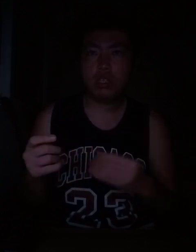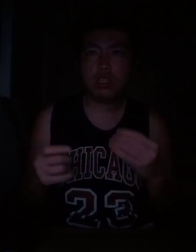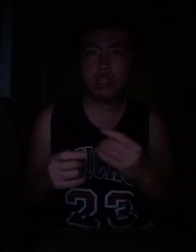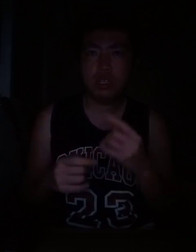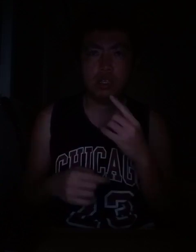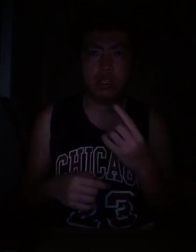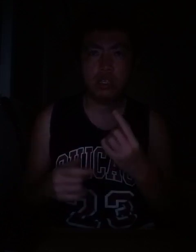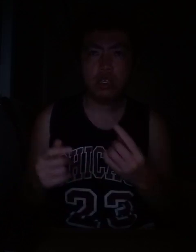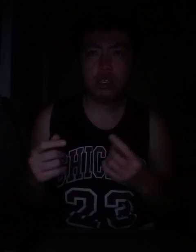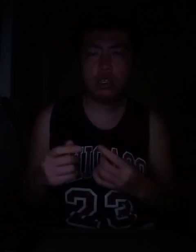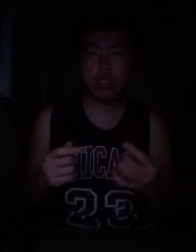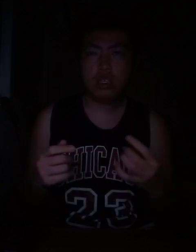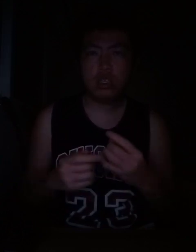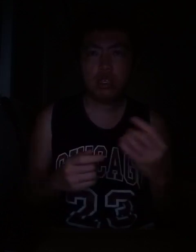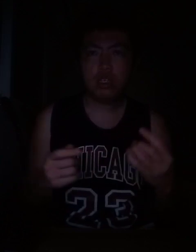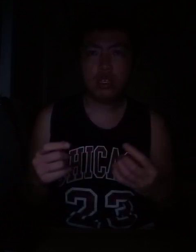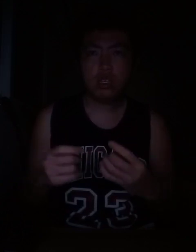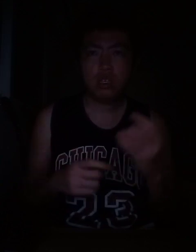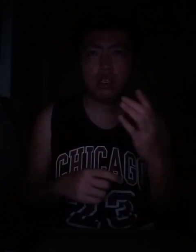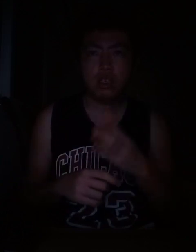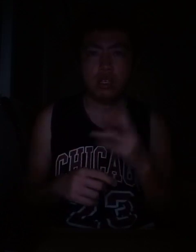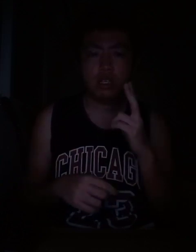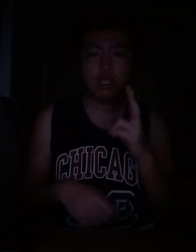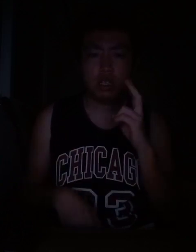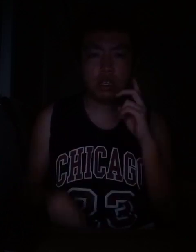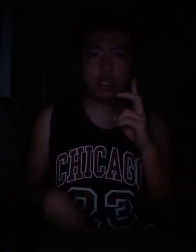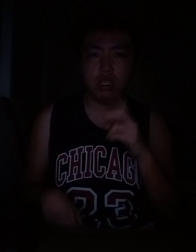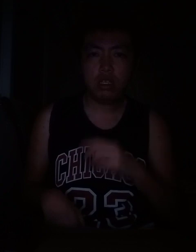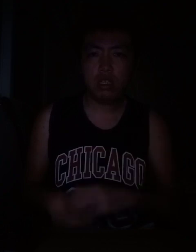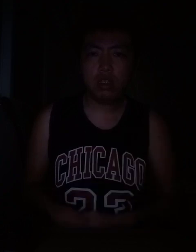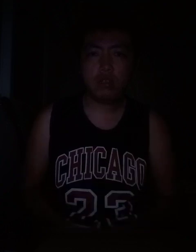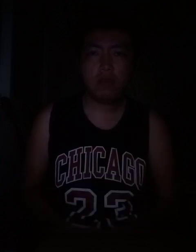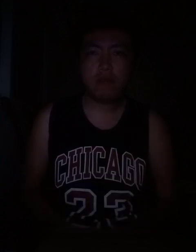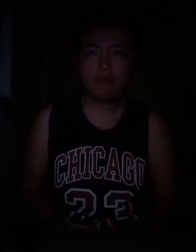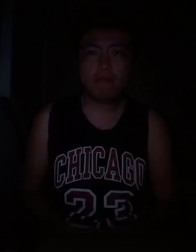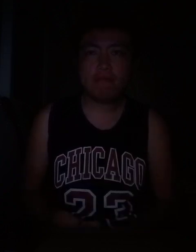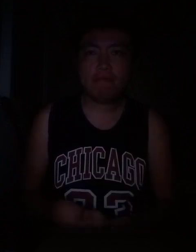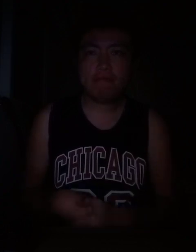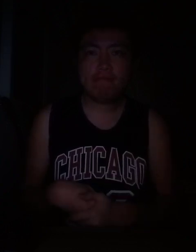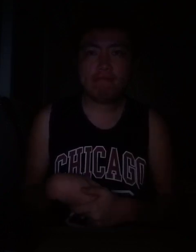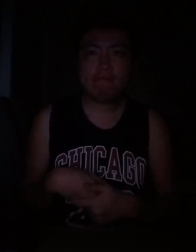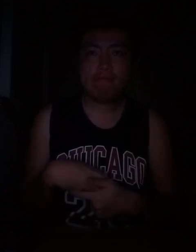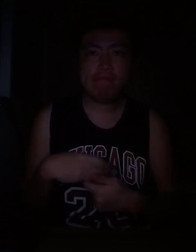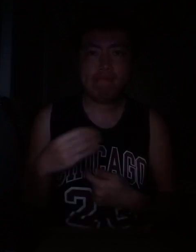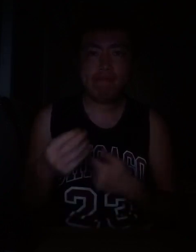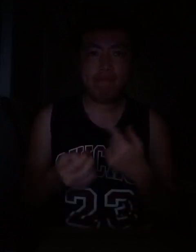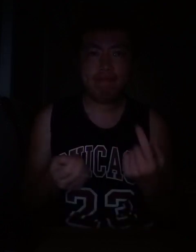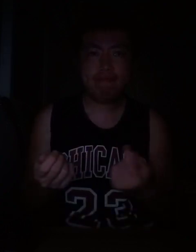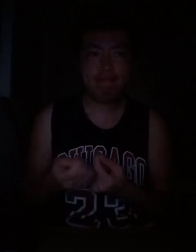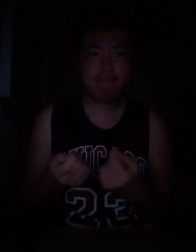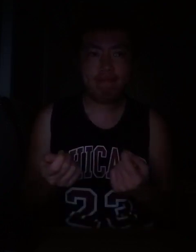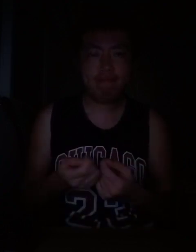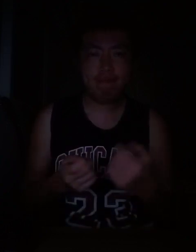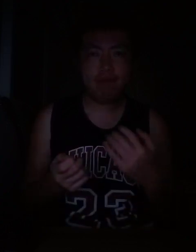될 수 있어서 가장 큰 문제라고 지적합니다. 이게 하나의 집단적으로 메아리가